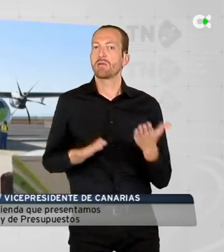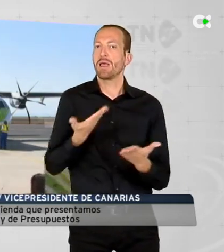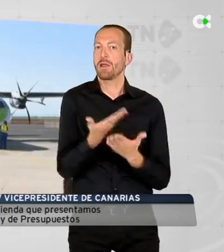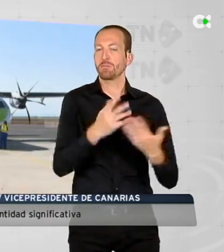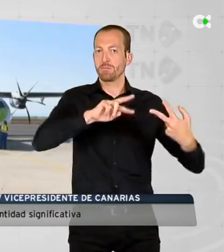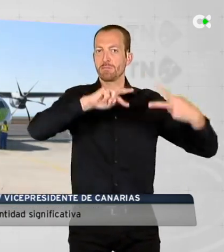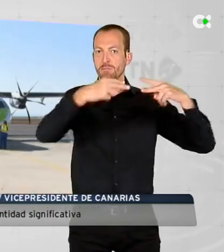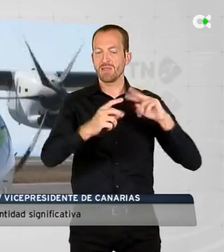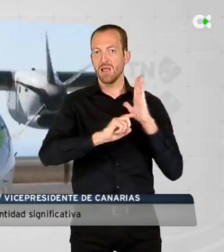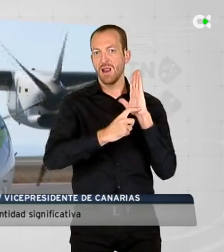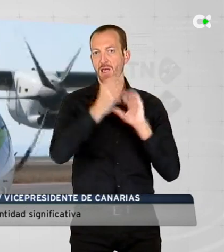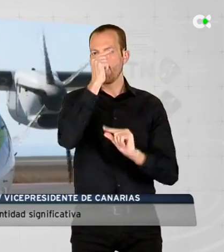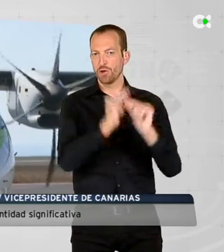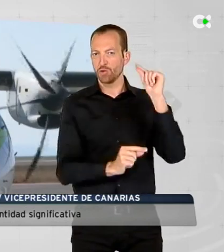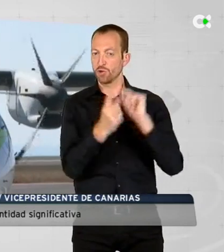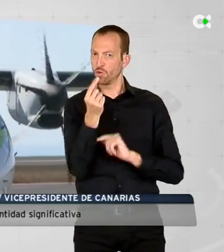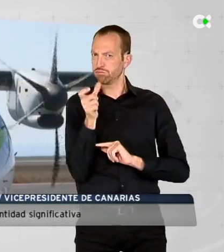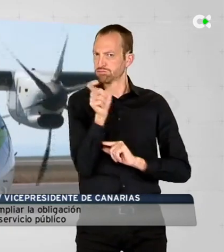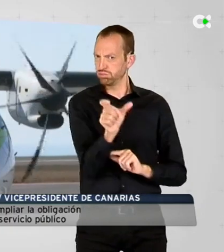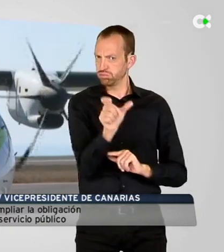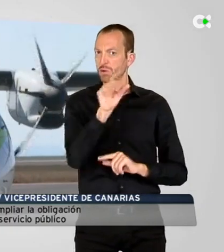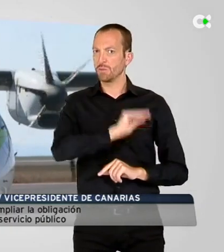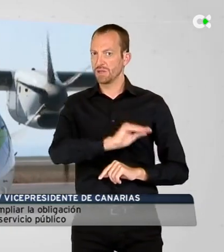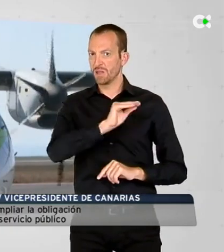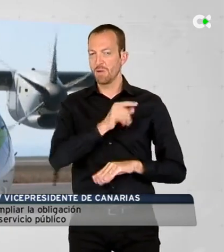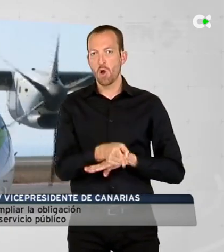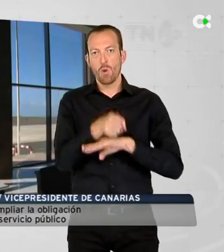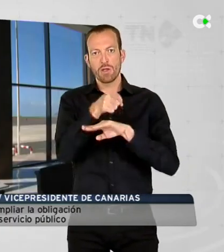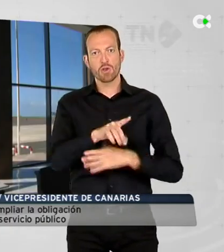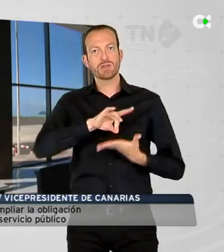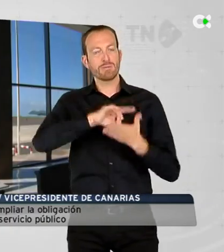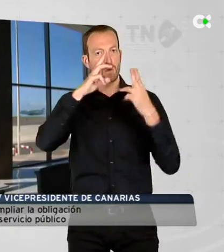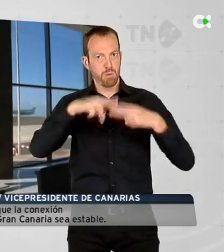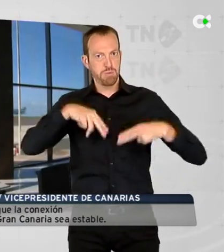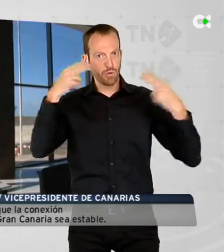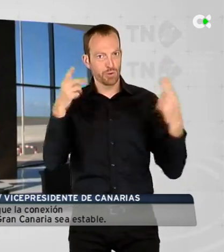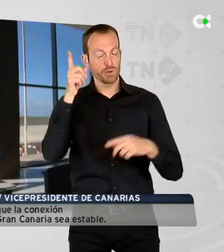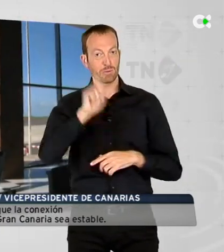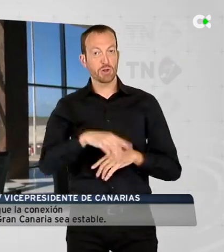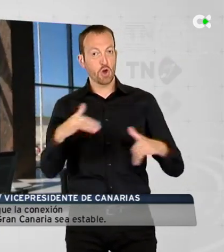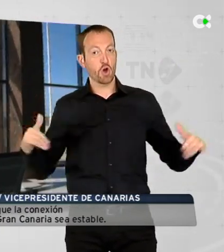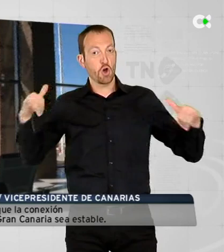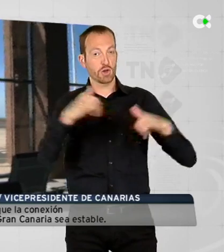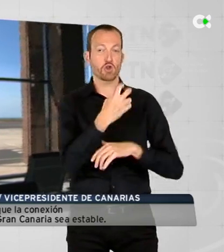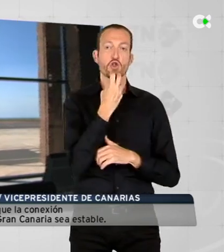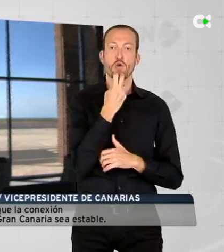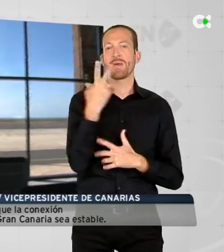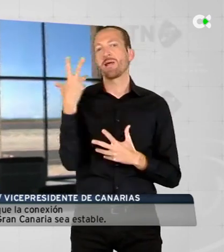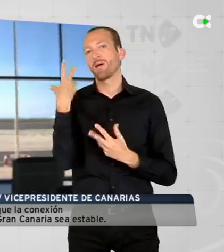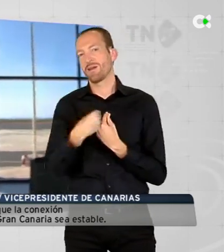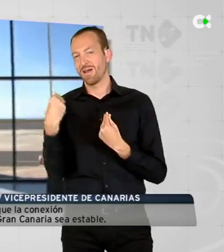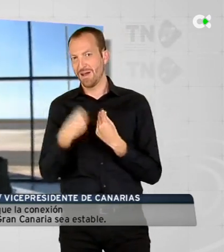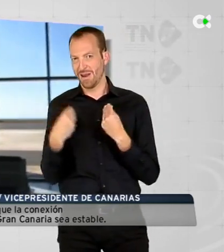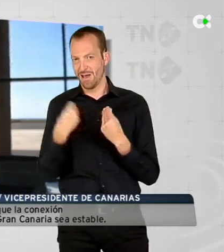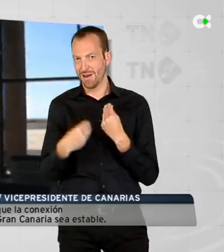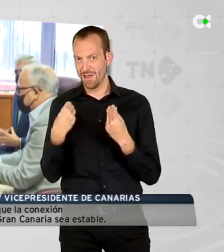la ley de presupuestos una cantidad significativa para ampliar la obligación de servicio público y la conexión de La Gomera con Gran Canaria